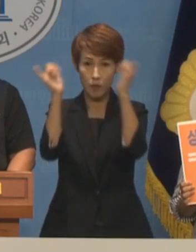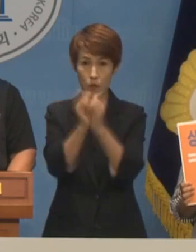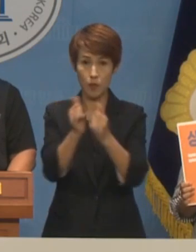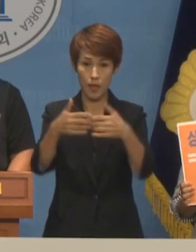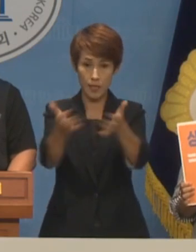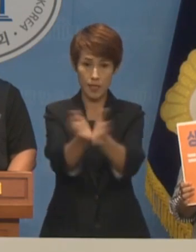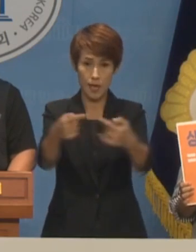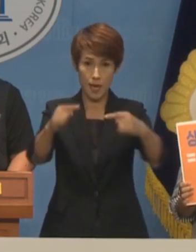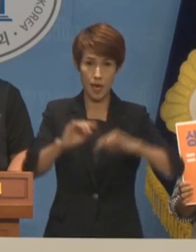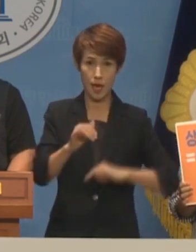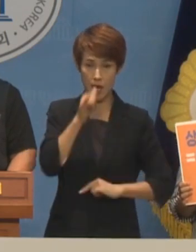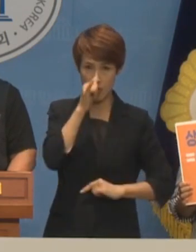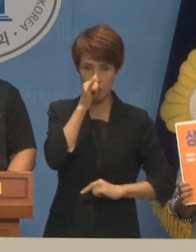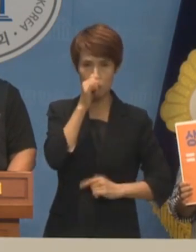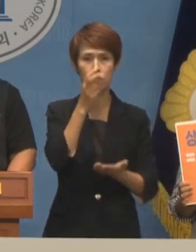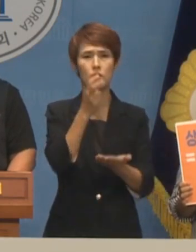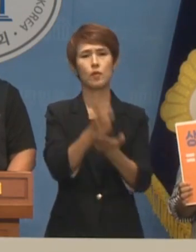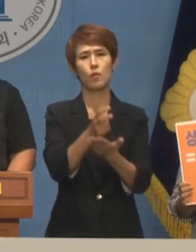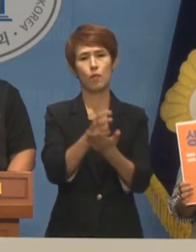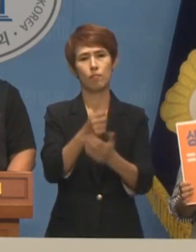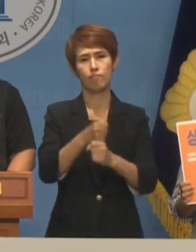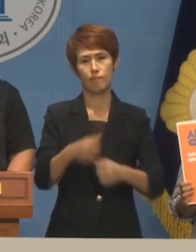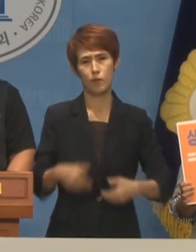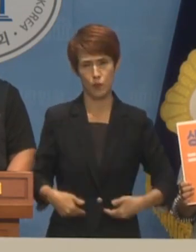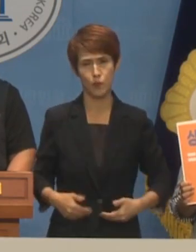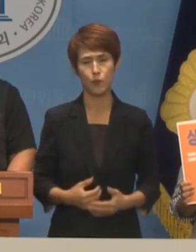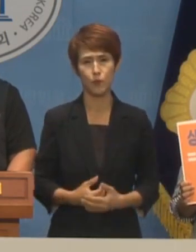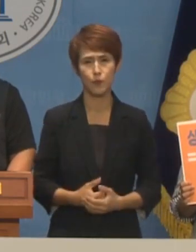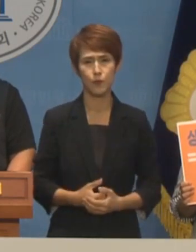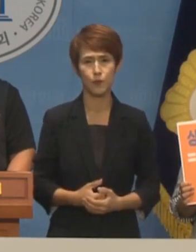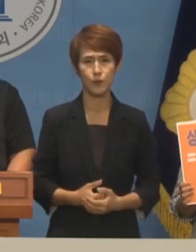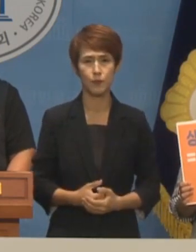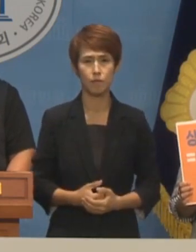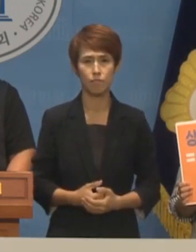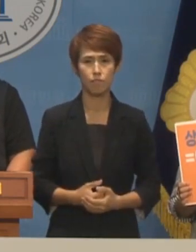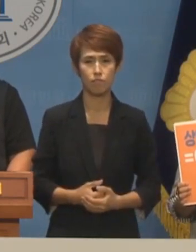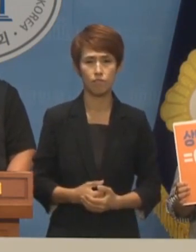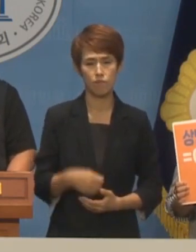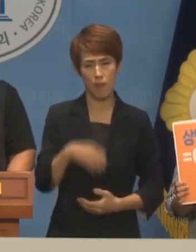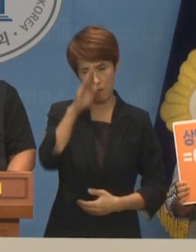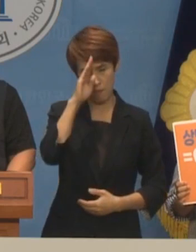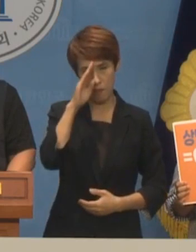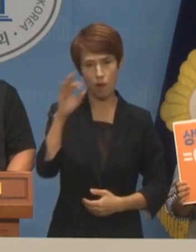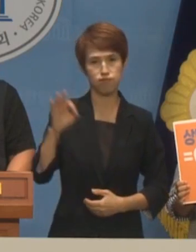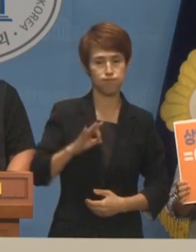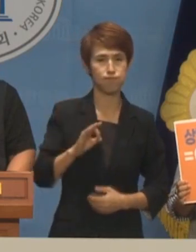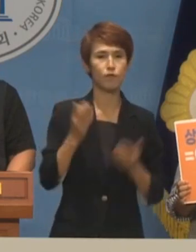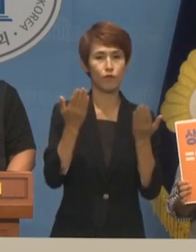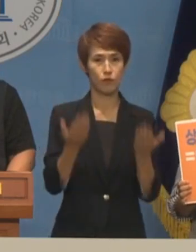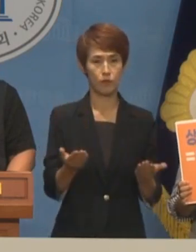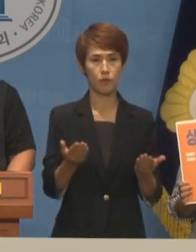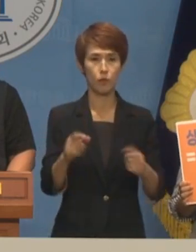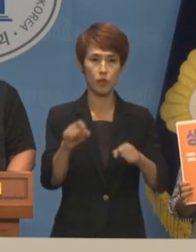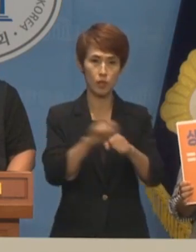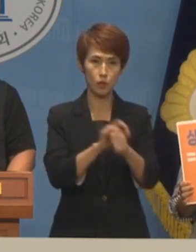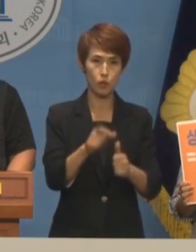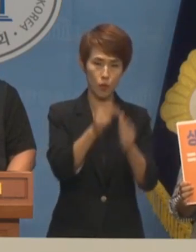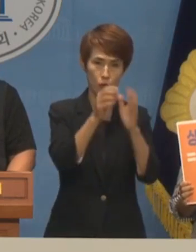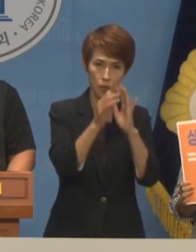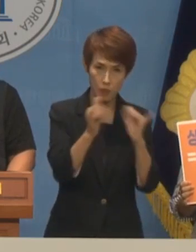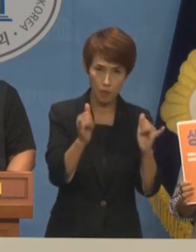공정한 거버넌스의 제도화를 요구해야 합니다. 유급병가, 사각지대의 특수고용,